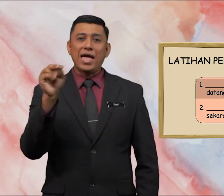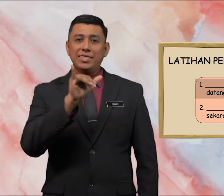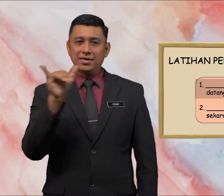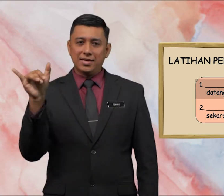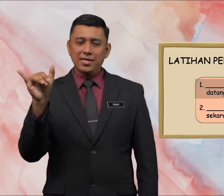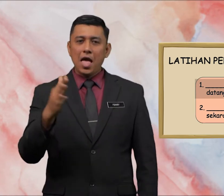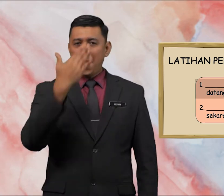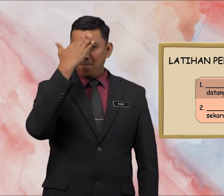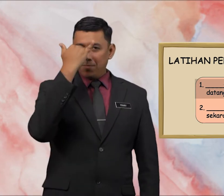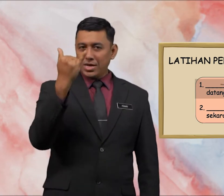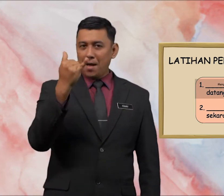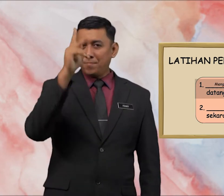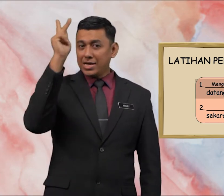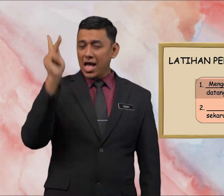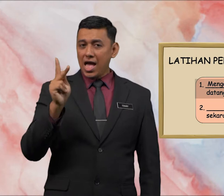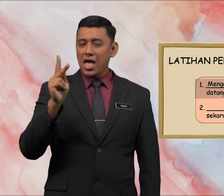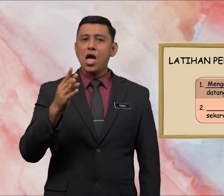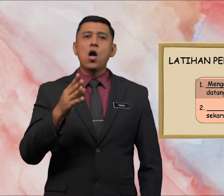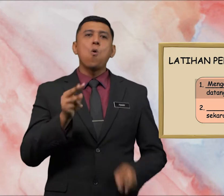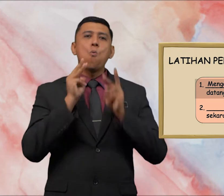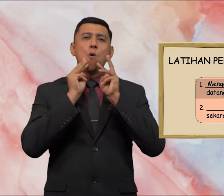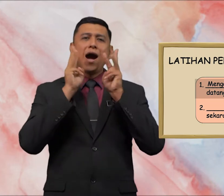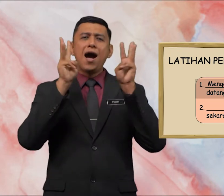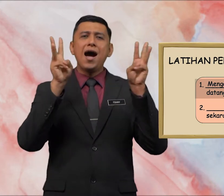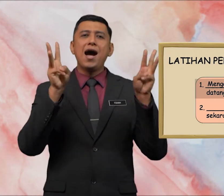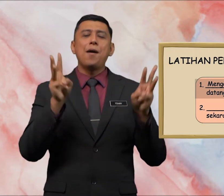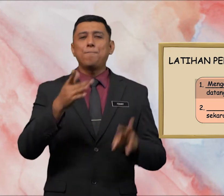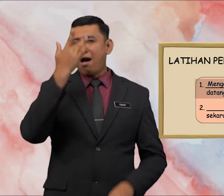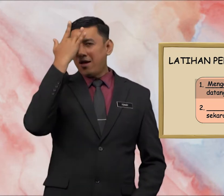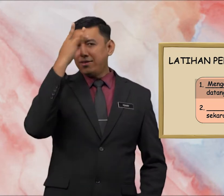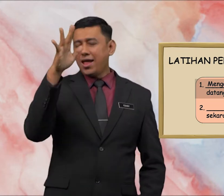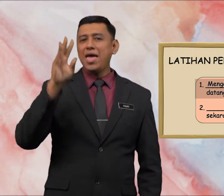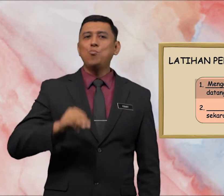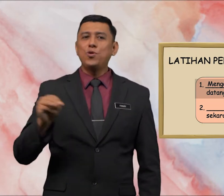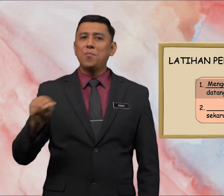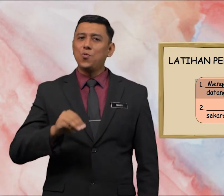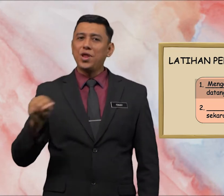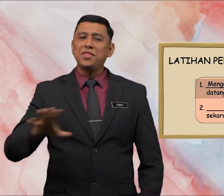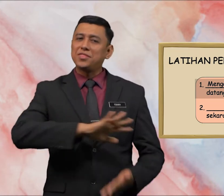Jawapannya, mengapakah? Wah, pandai murid-murid